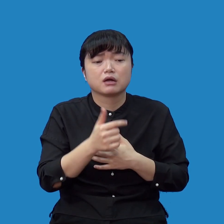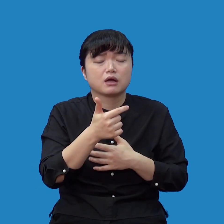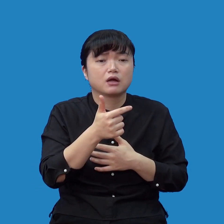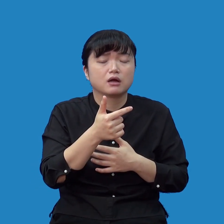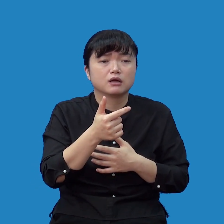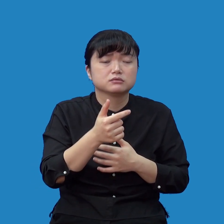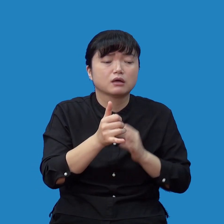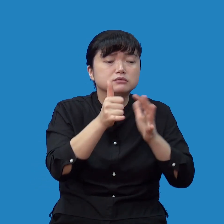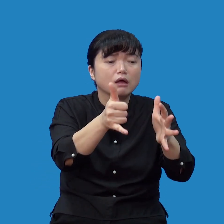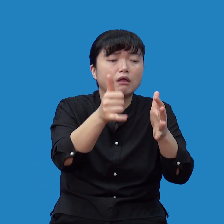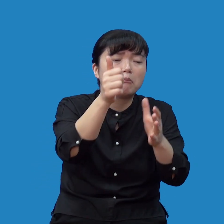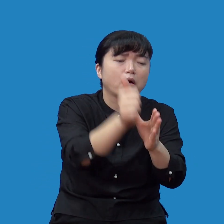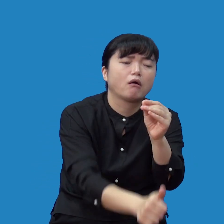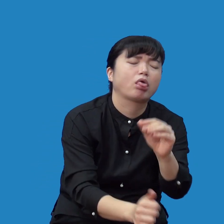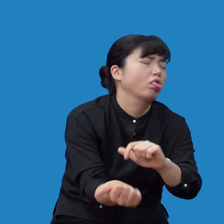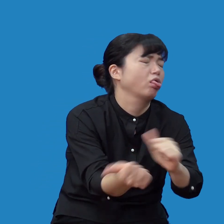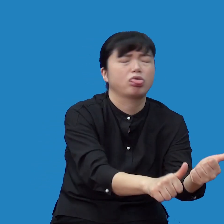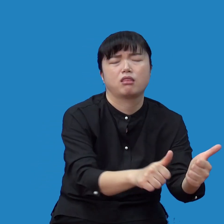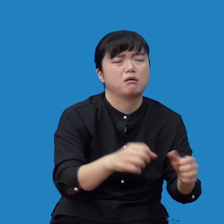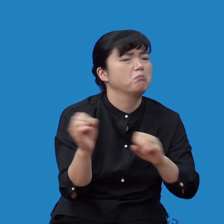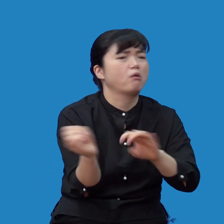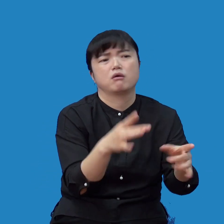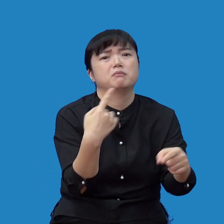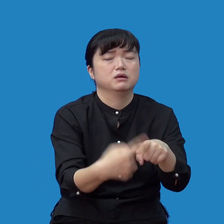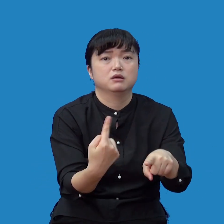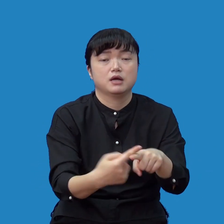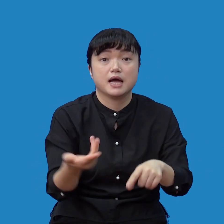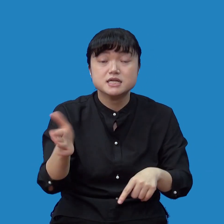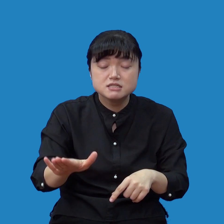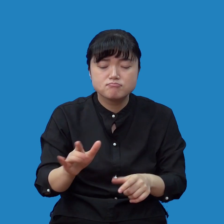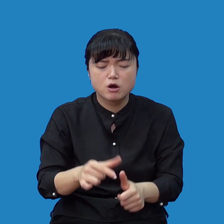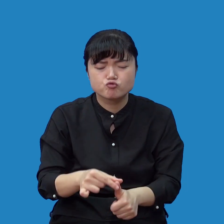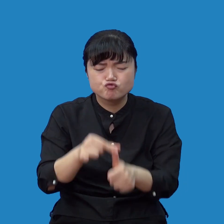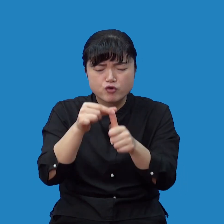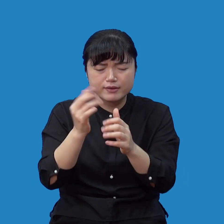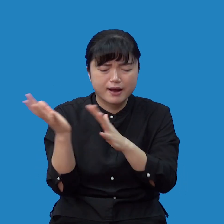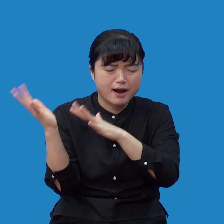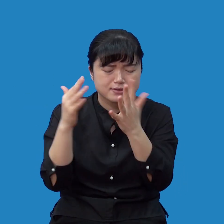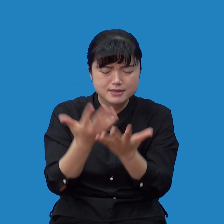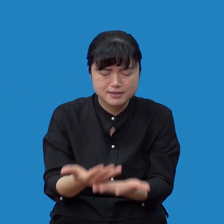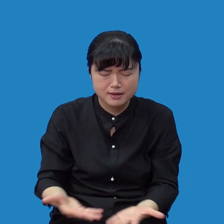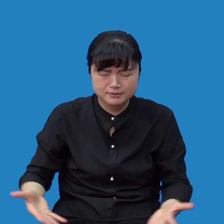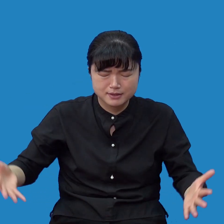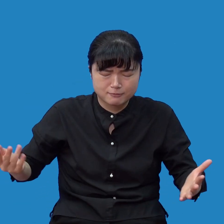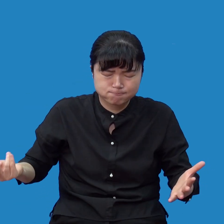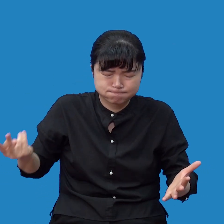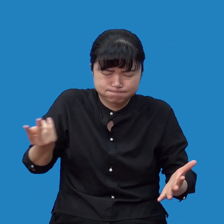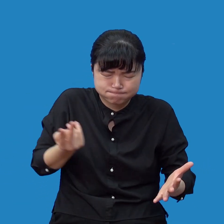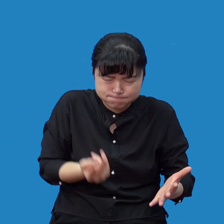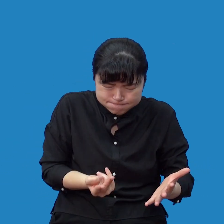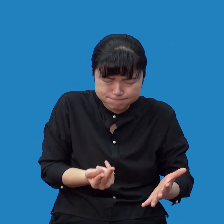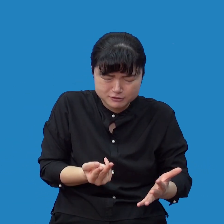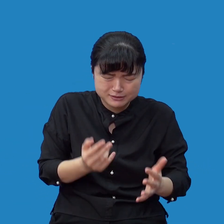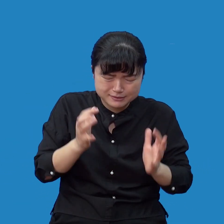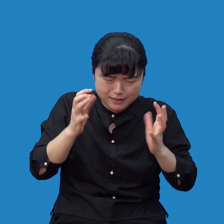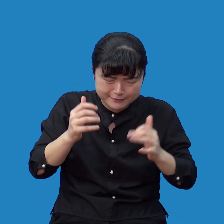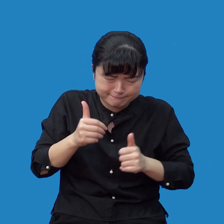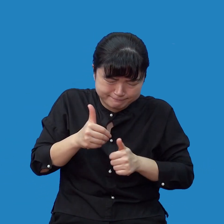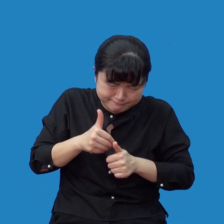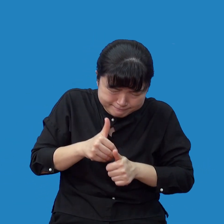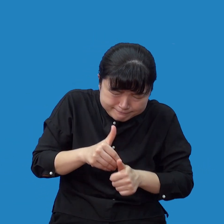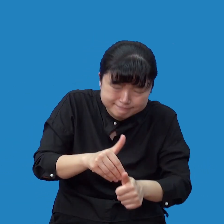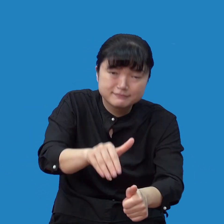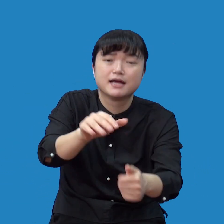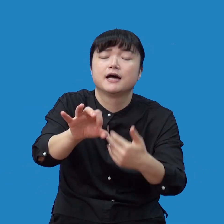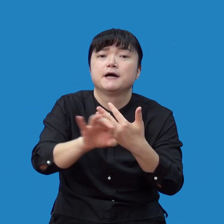것과 똑같습니다. 근데 반대로 구원의 갈대 상자에 담아서 보내면, 그러나 이 아이들이